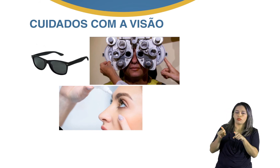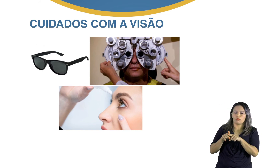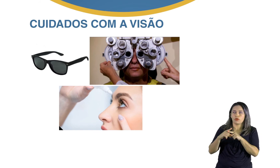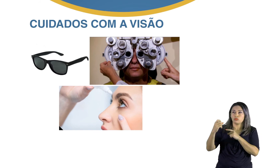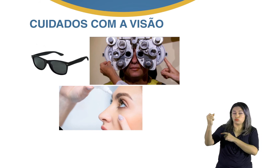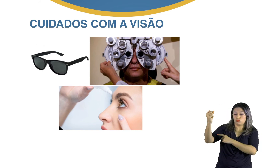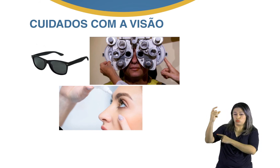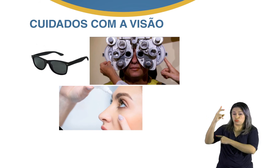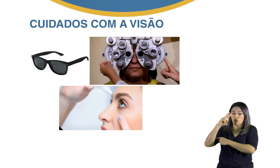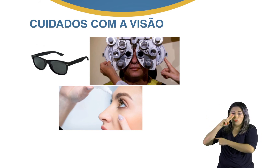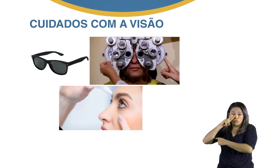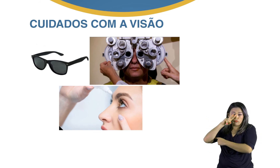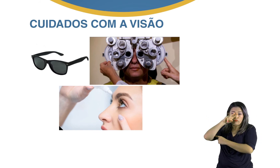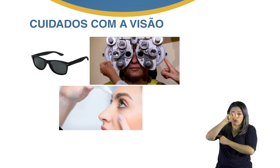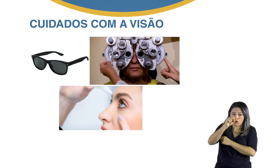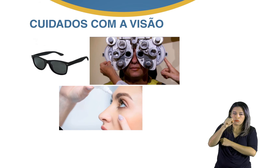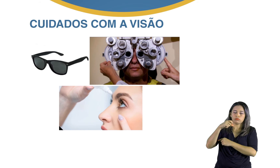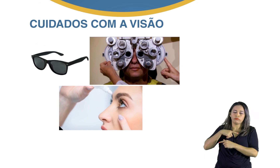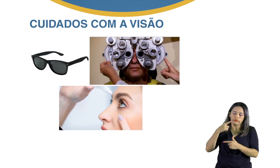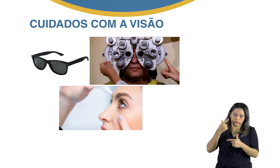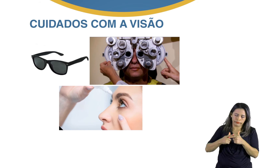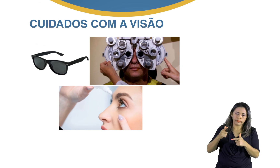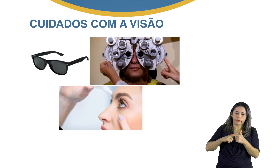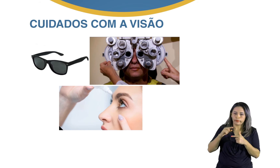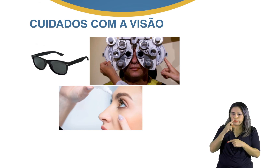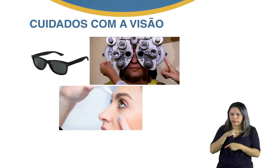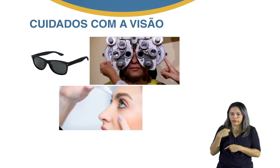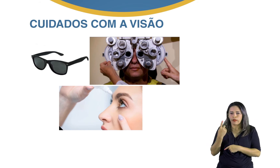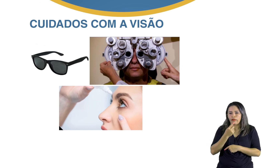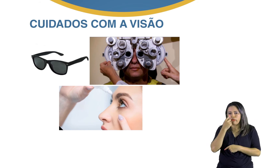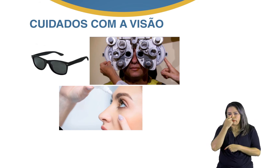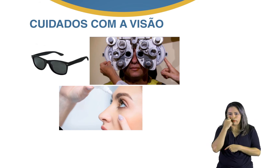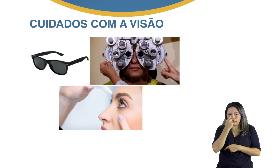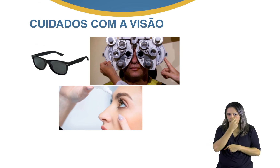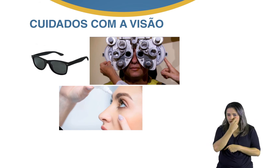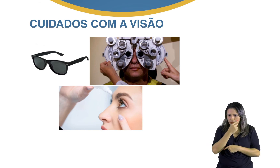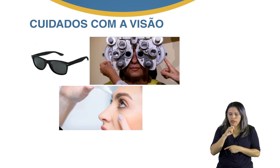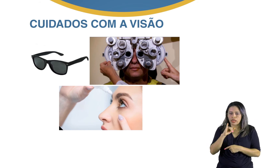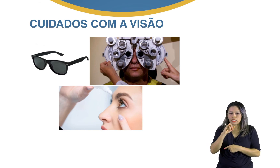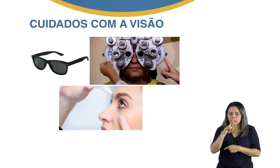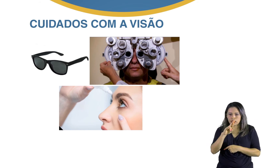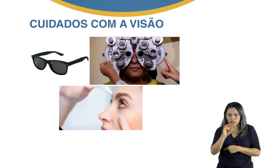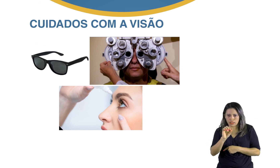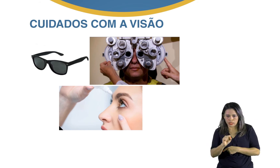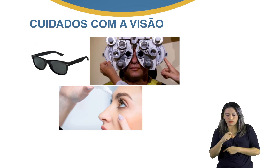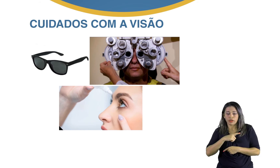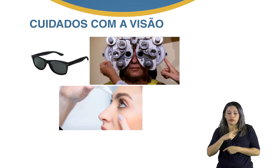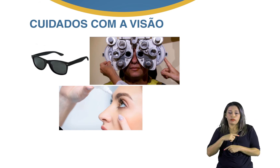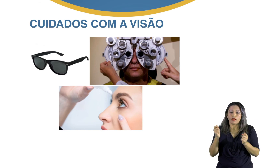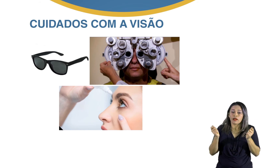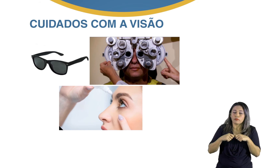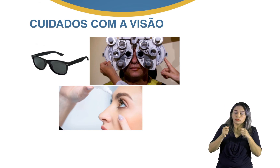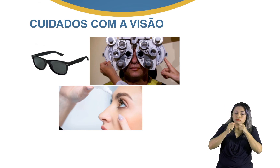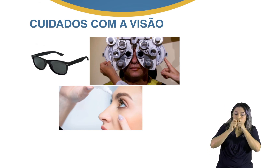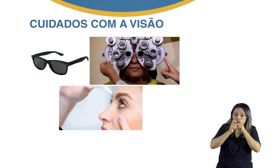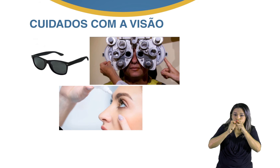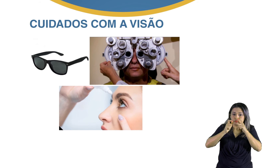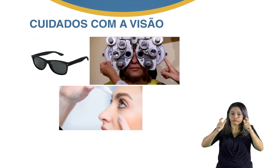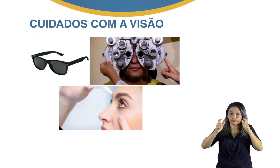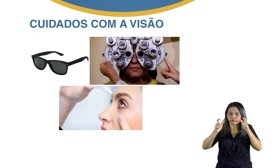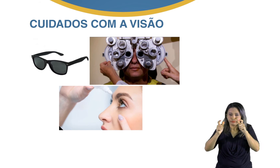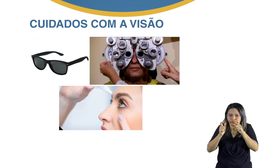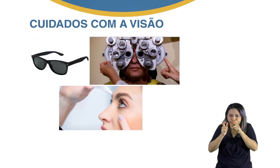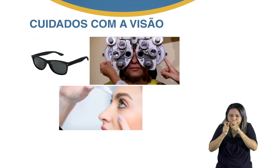muito grande do sol, ela também prejudica a nossa íris, porque a nossa íris ela tem aqui a capacidade de aumentar e diminuir